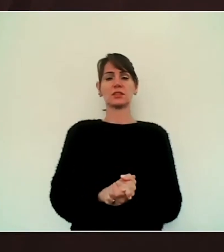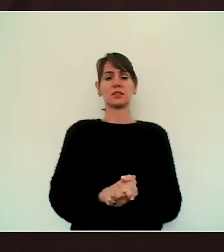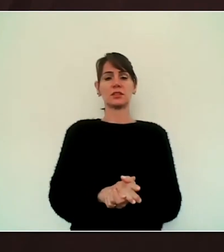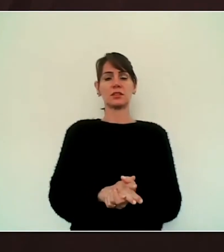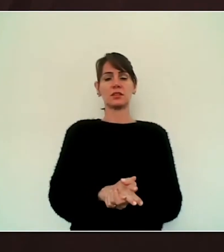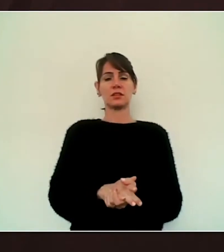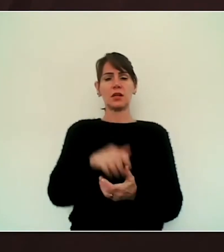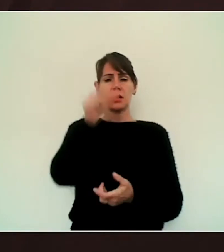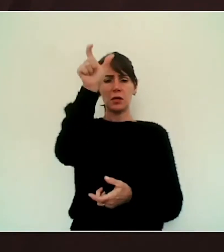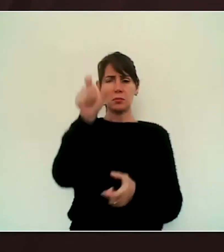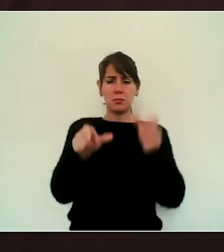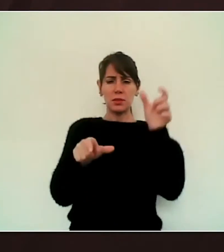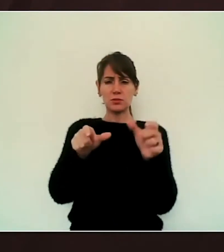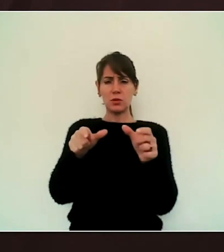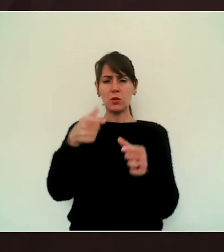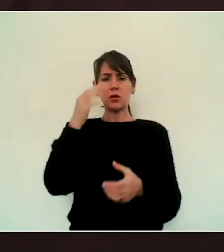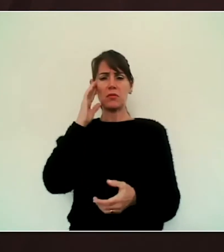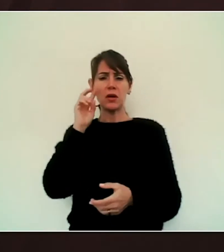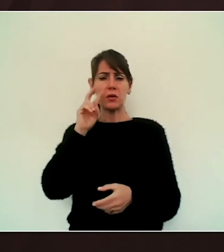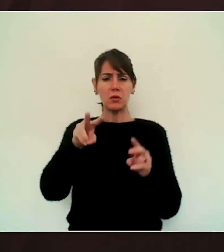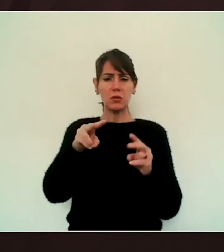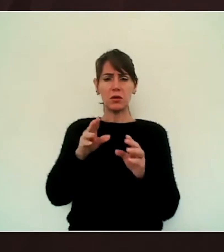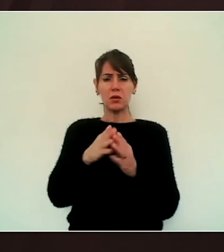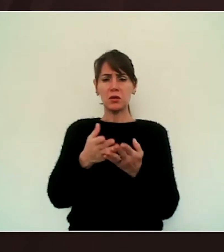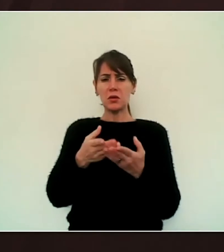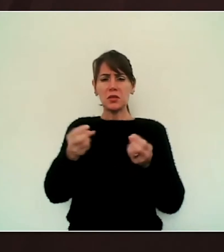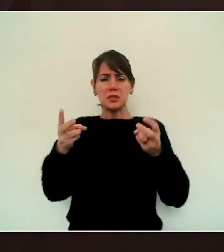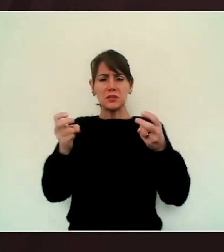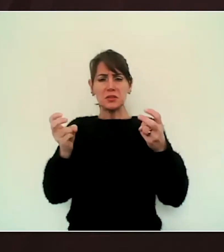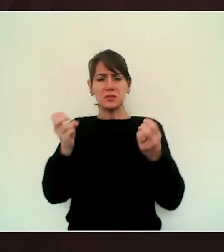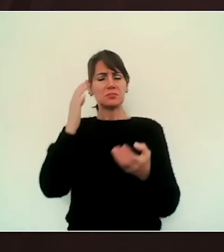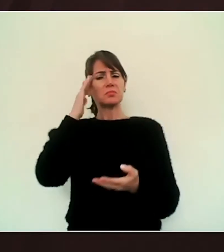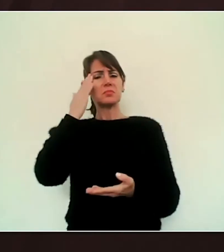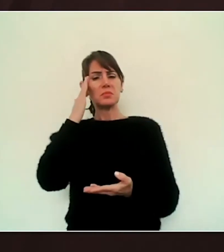de nenhum modo percebereis, porque o coração deste povo está